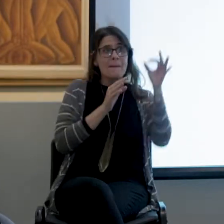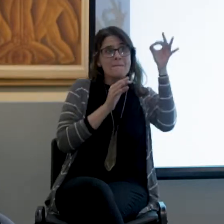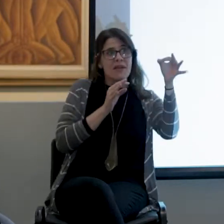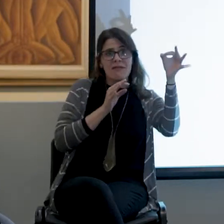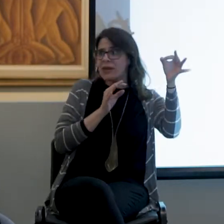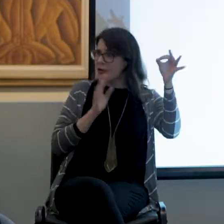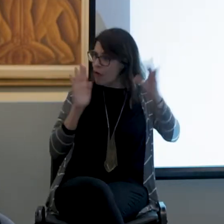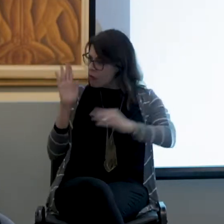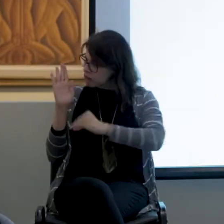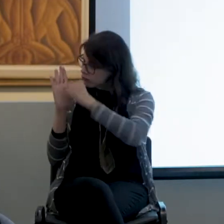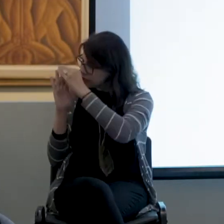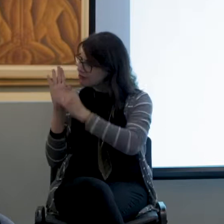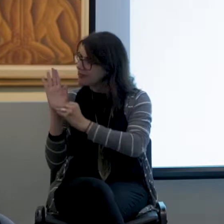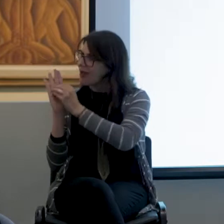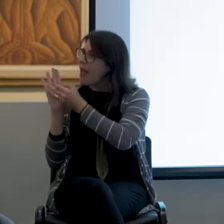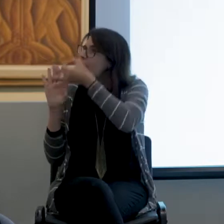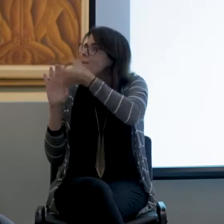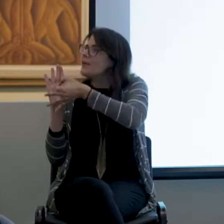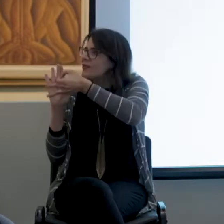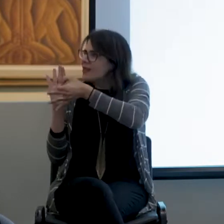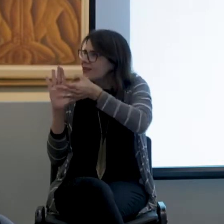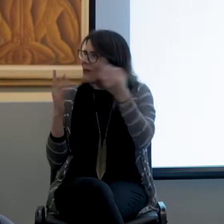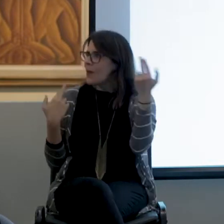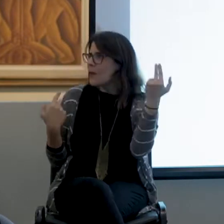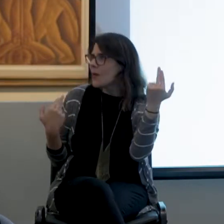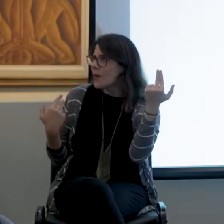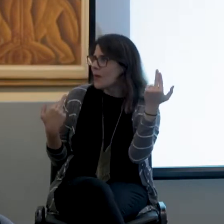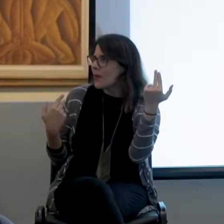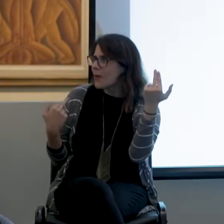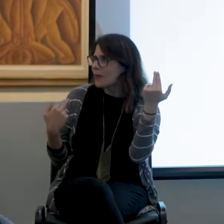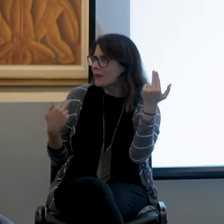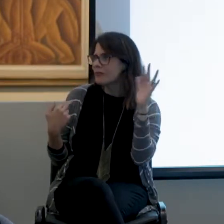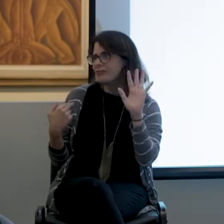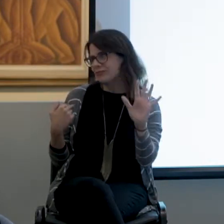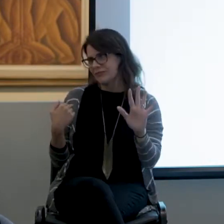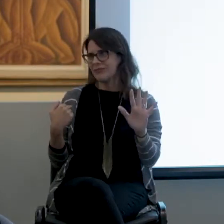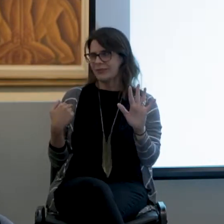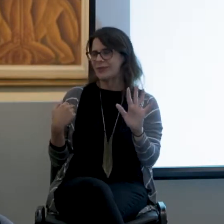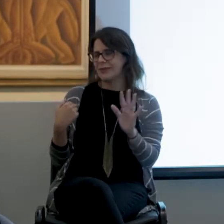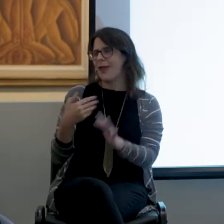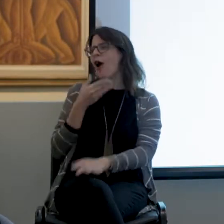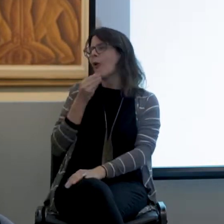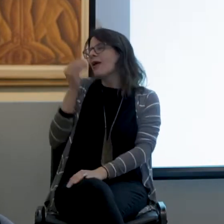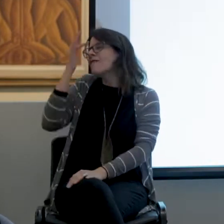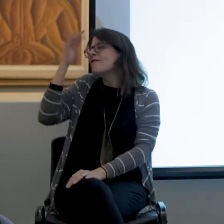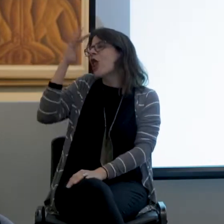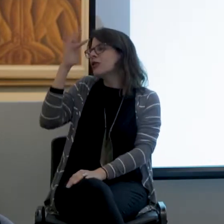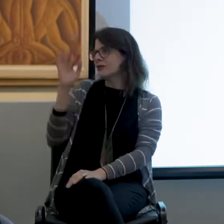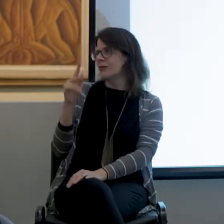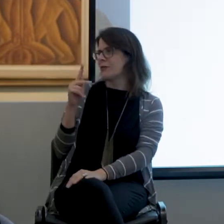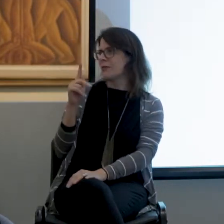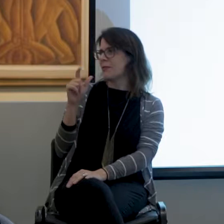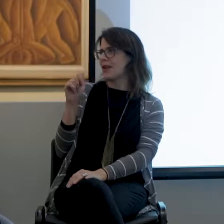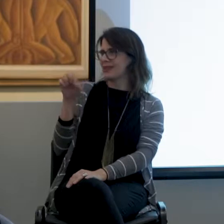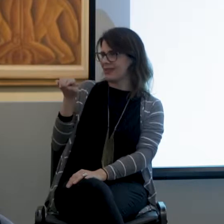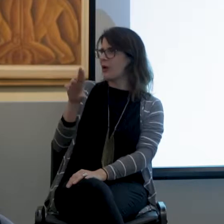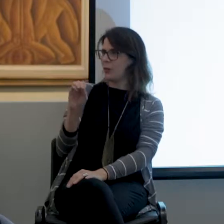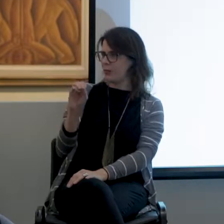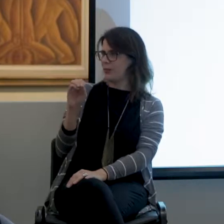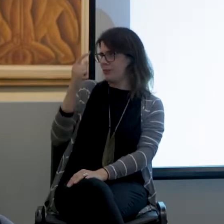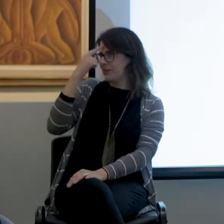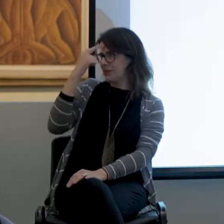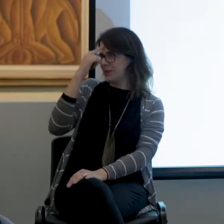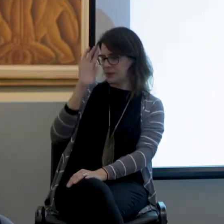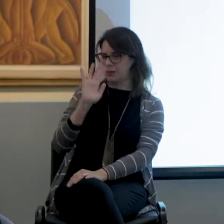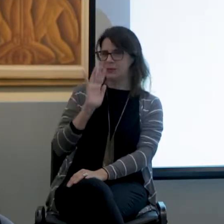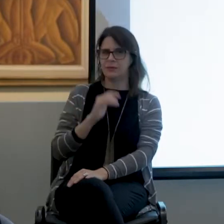Basicamente é isso. Estou resumindo o Platão aqui a golpes de machado. O cristianismo incorpora esta